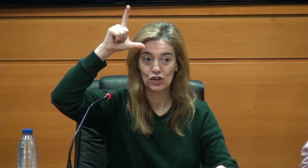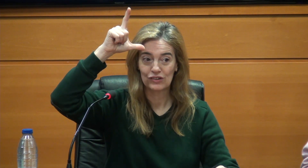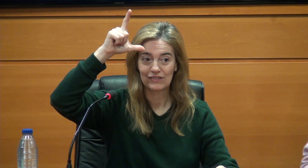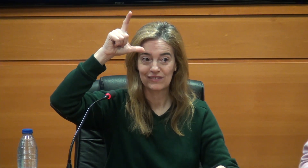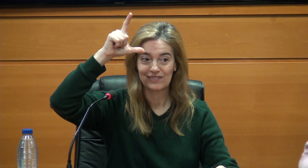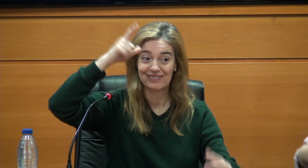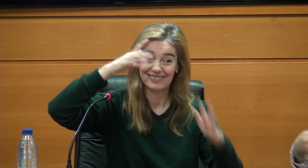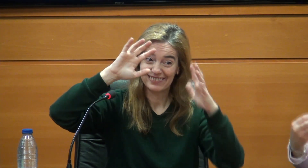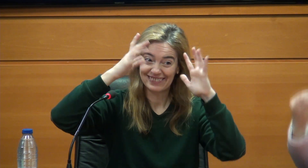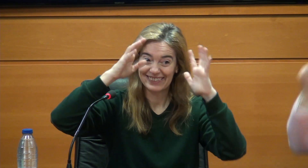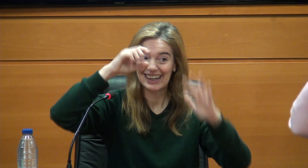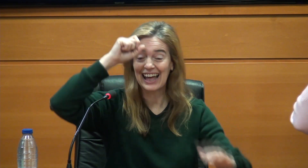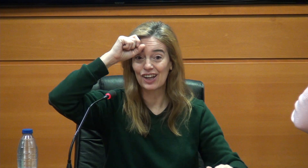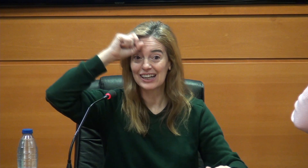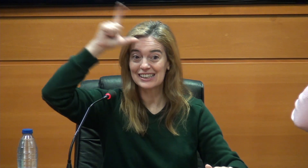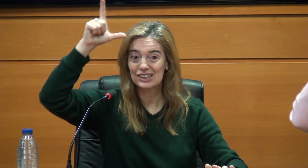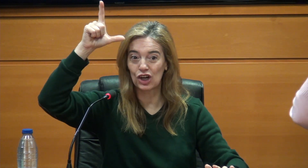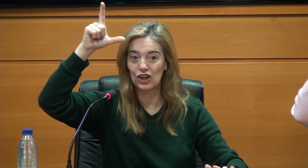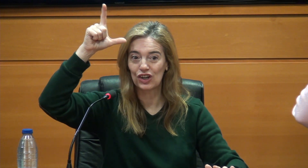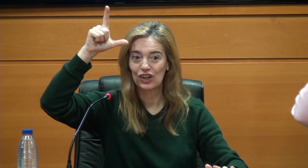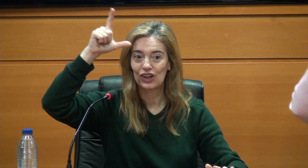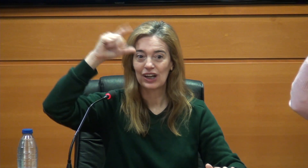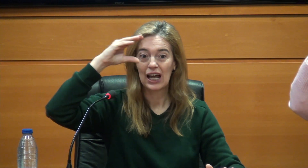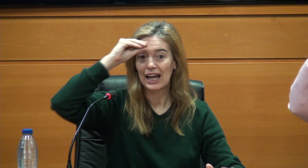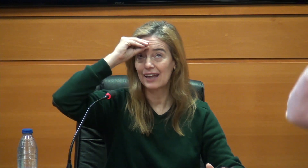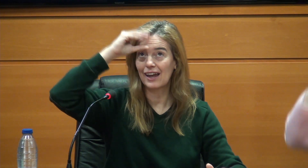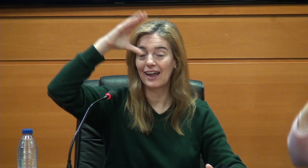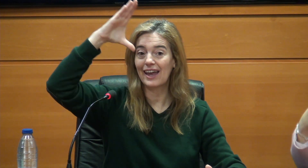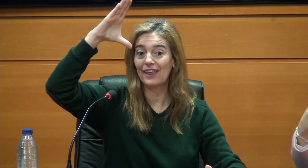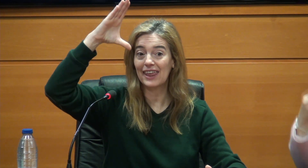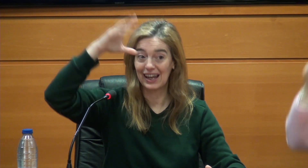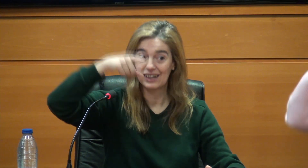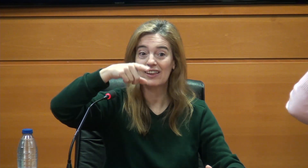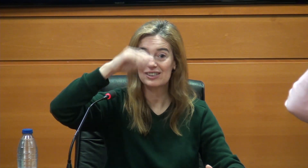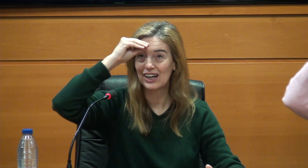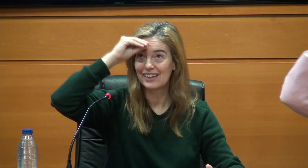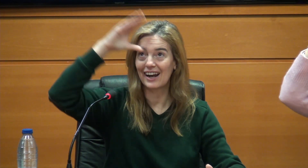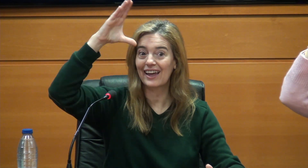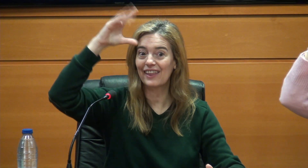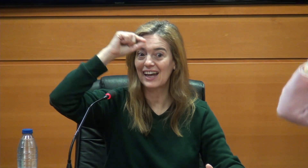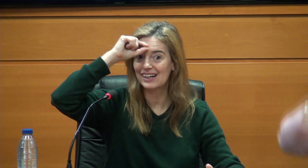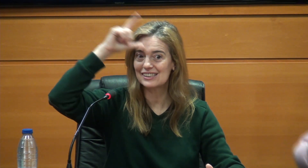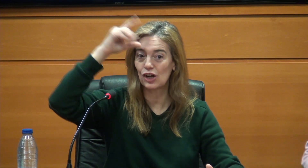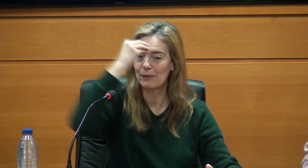hay que tener cuidado con pensar y listo y con inteligencia pensar